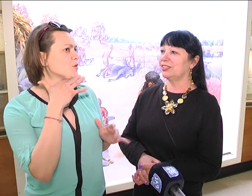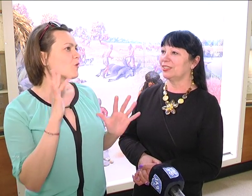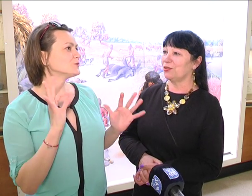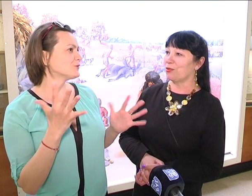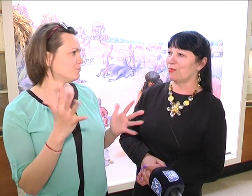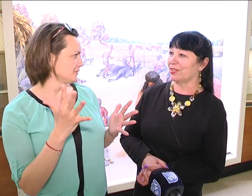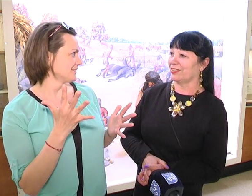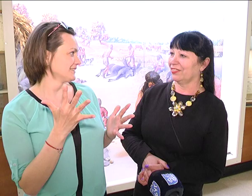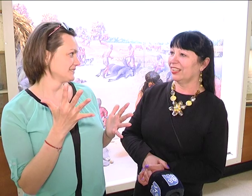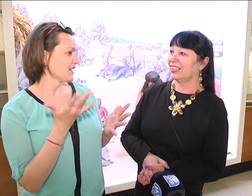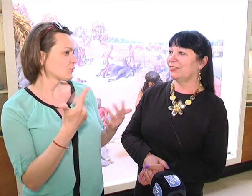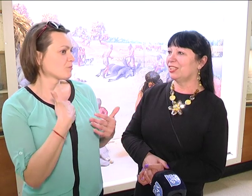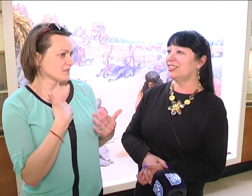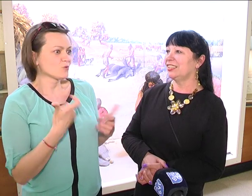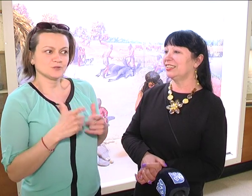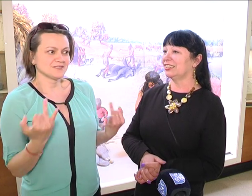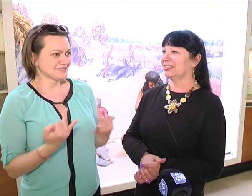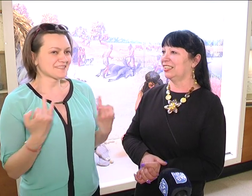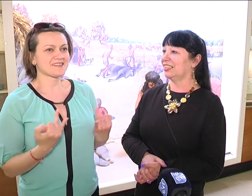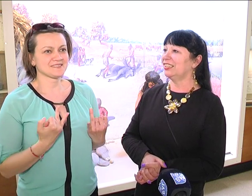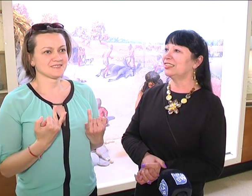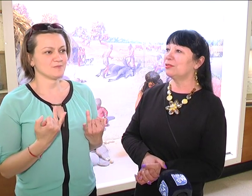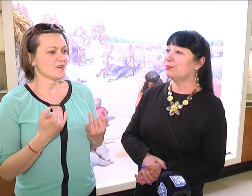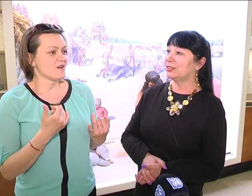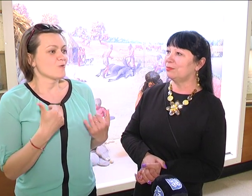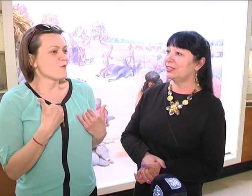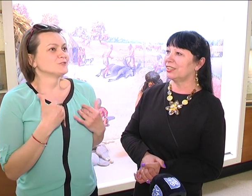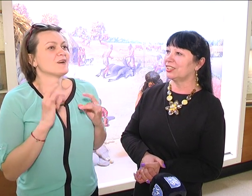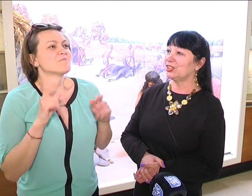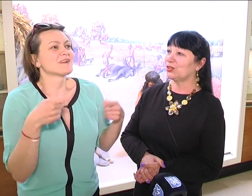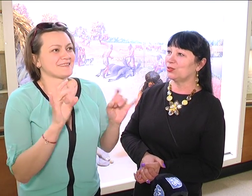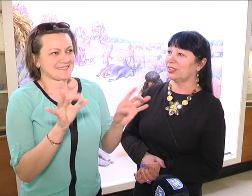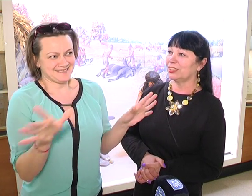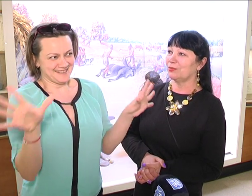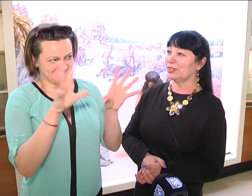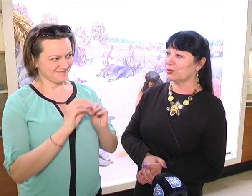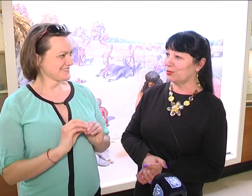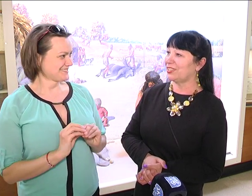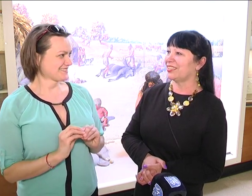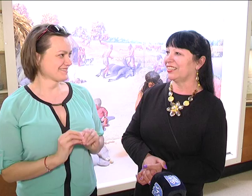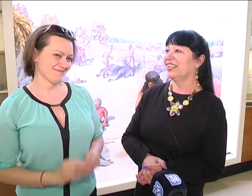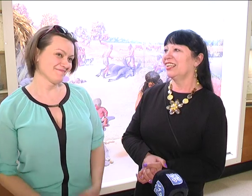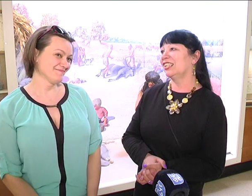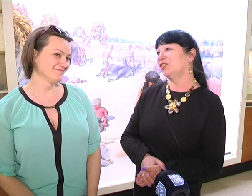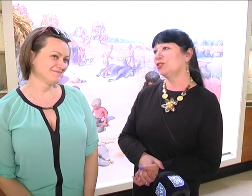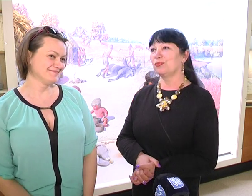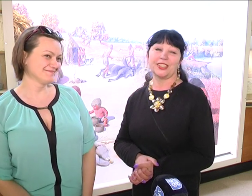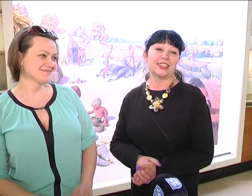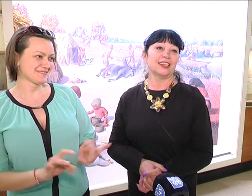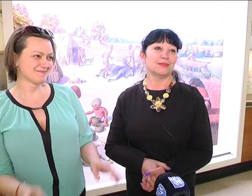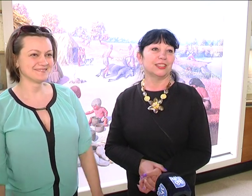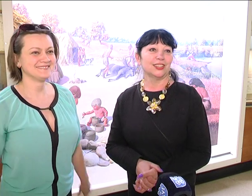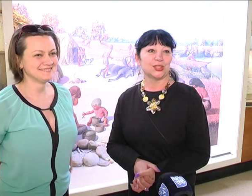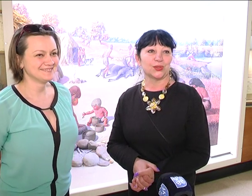мне было знакомо. И мне интересно знать какие-то события нашей истории, нашей Белоруссии. И хочу, чтобы